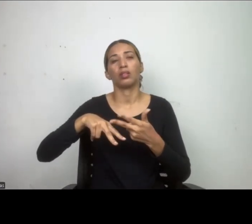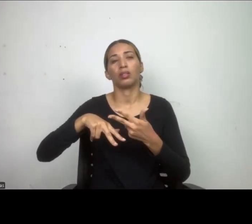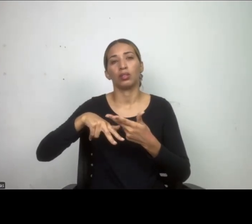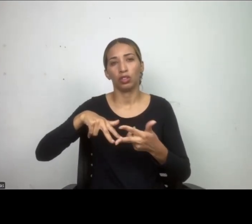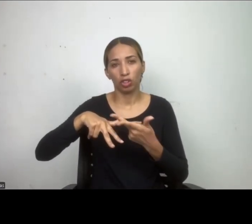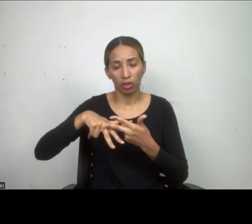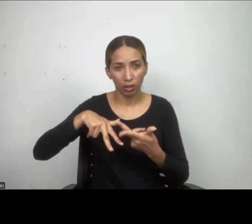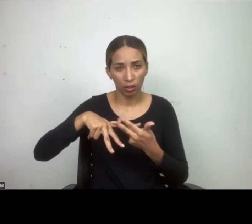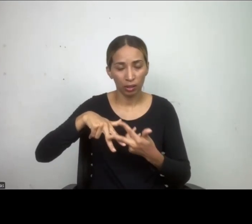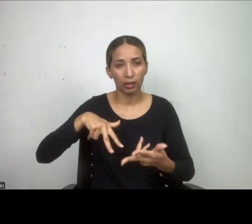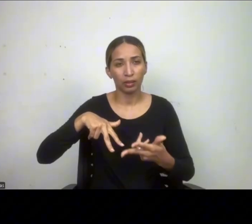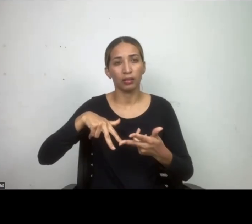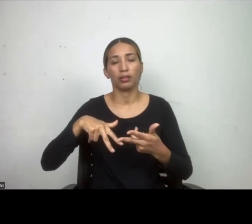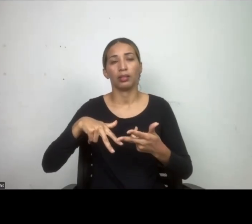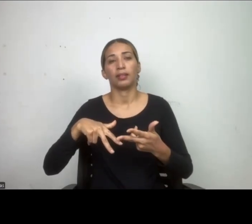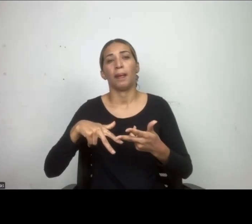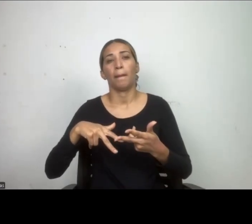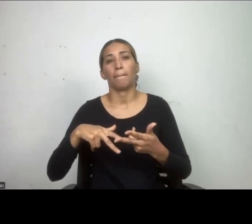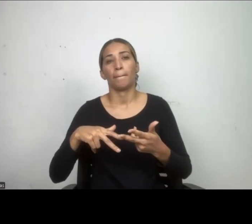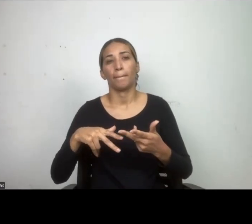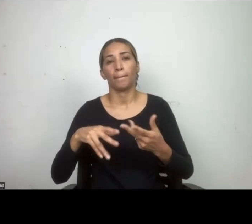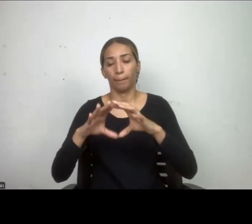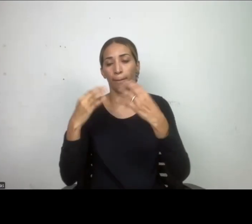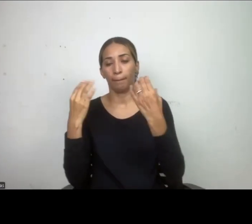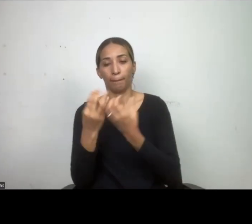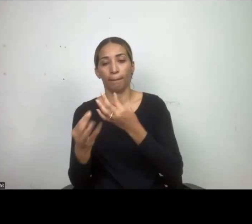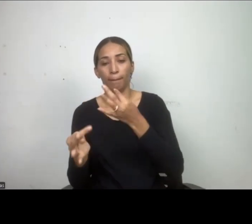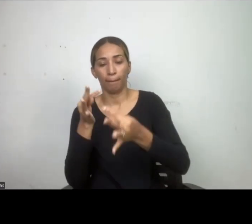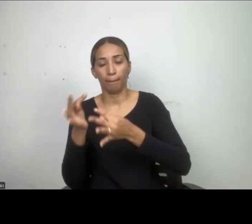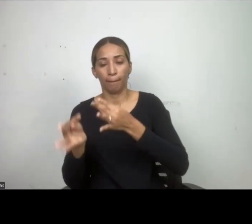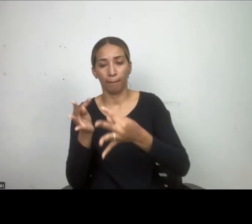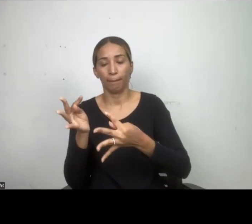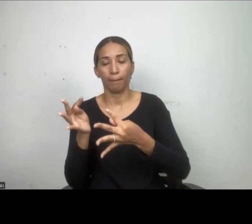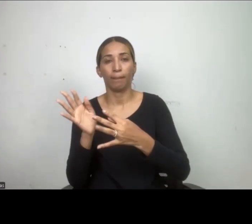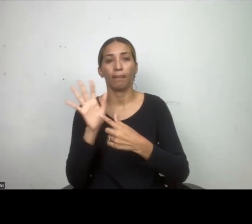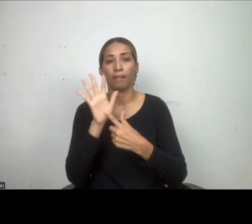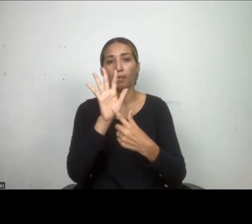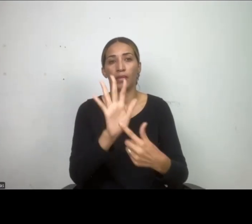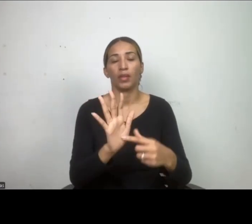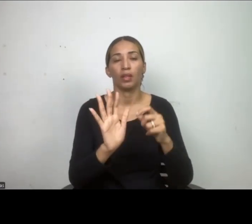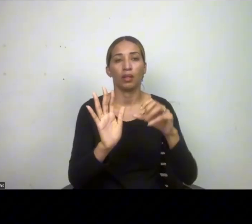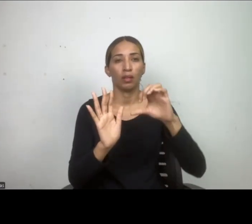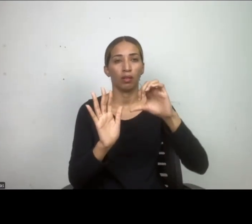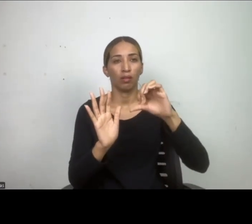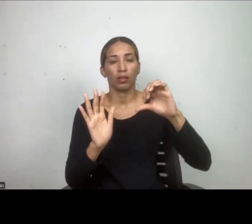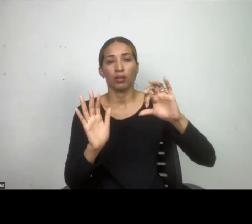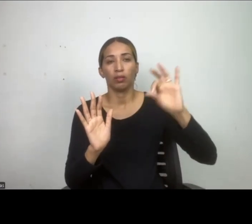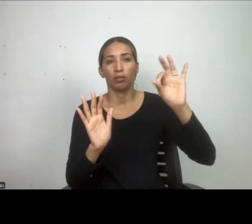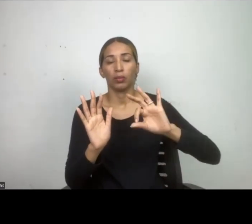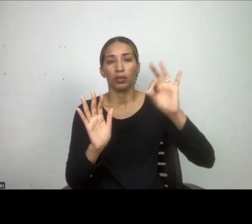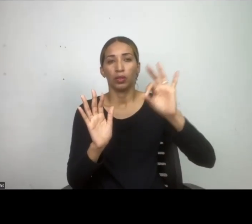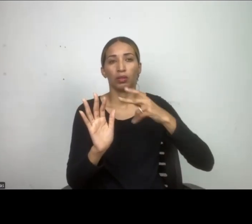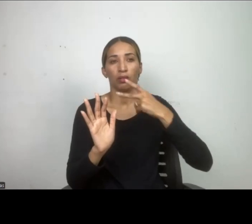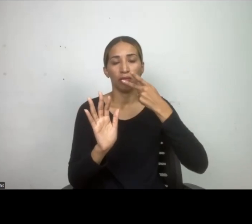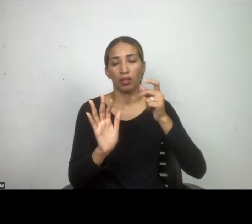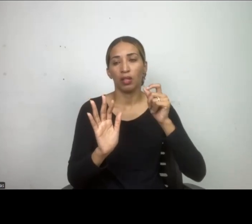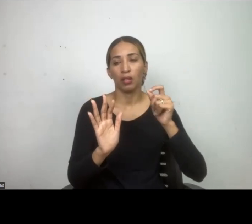terapêuticas afirmam, 90,9% delas afirmam acolher pessoas homossexuais.